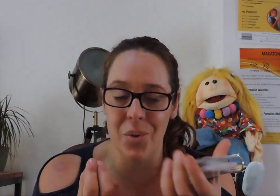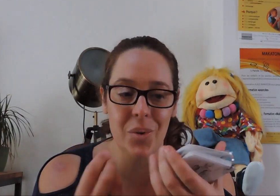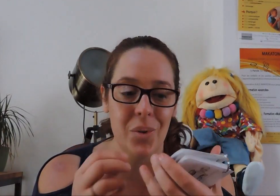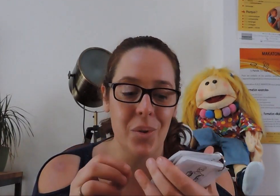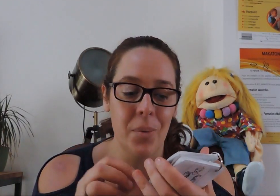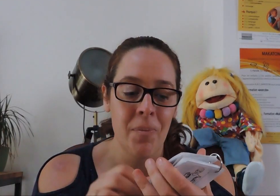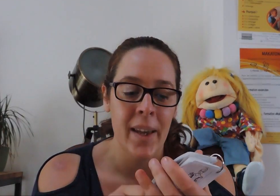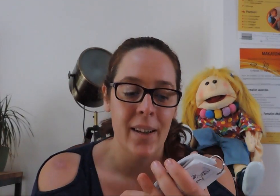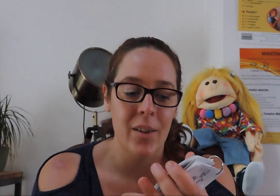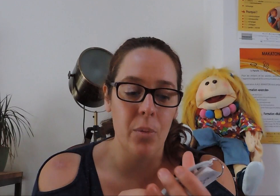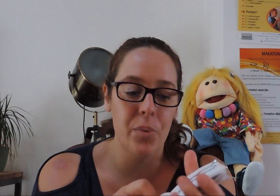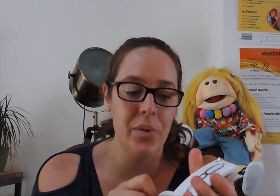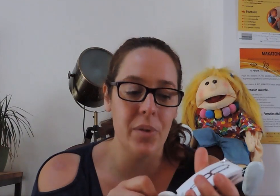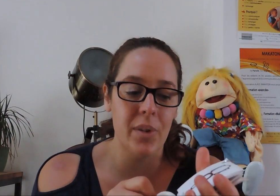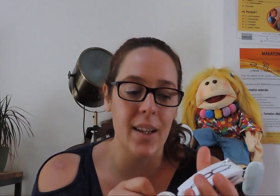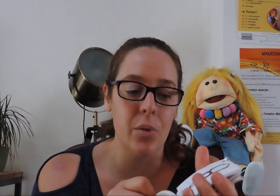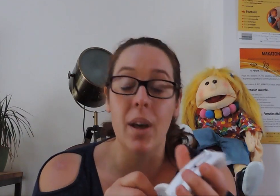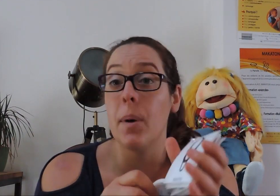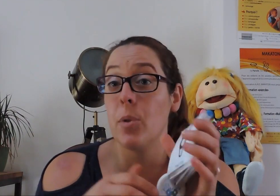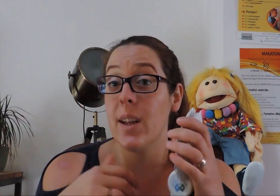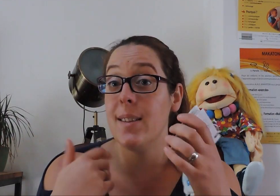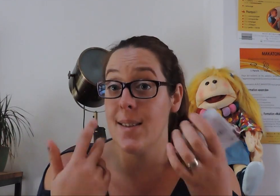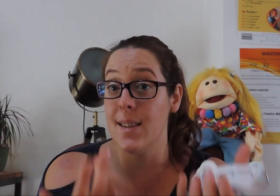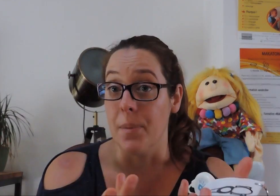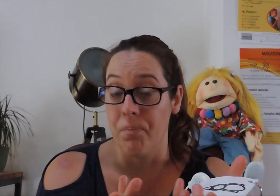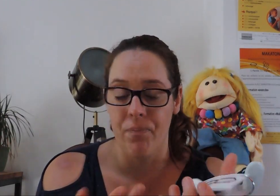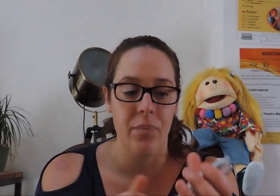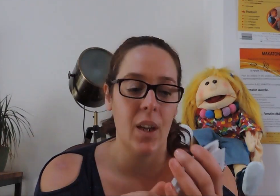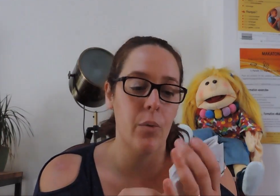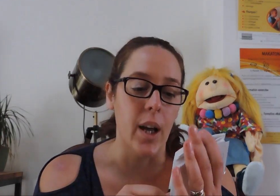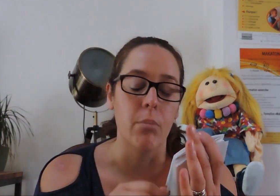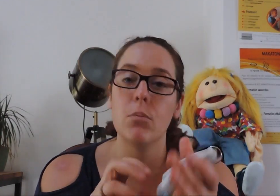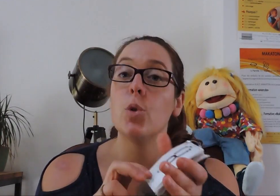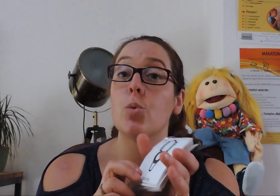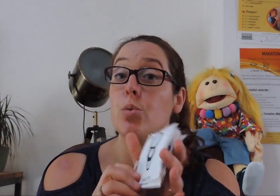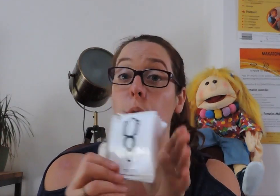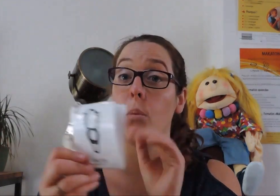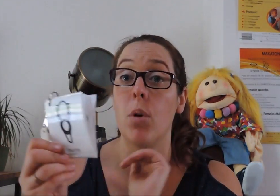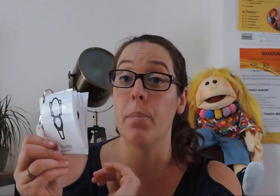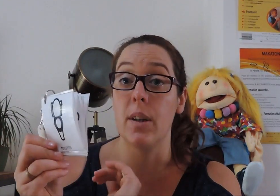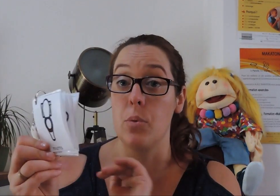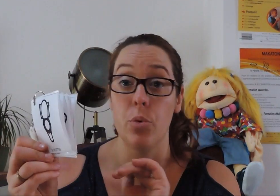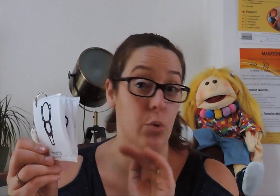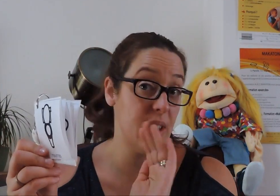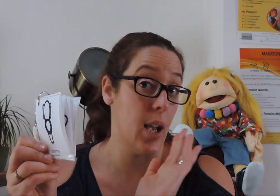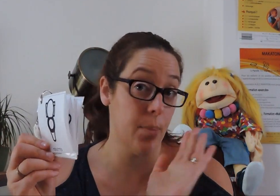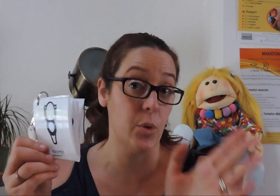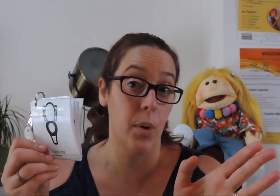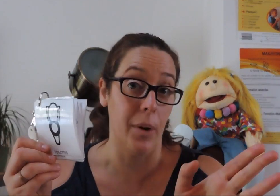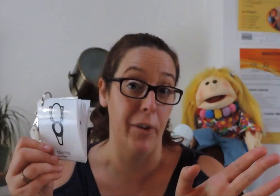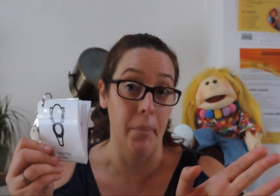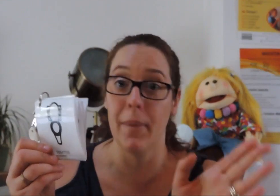'être dans le but d'être capable de les dessiner voilà chose que moi perso je ne sais absolument pas faire